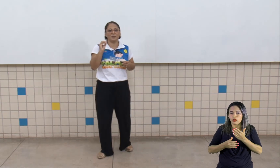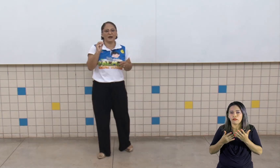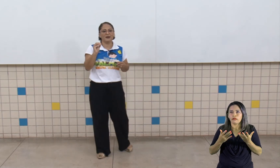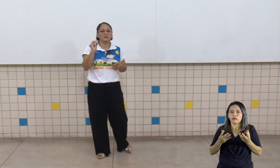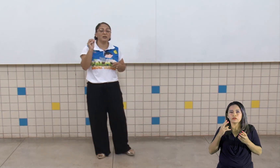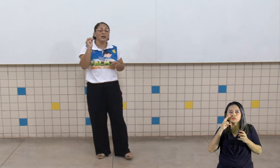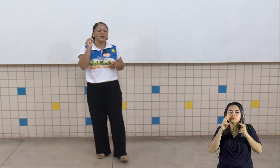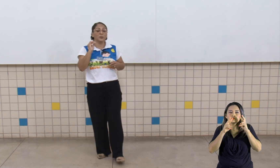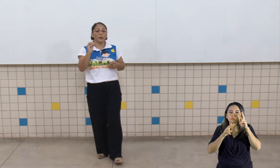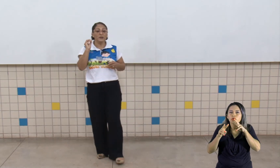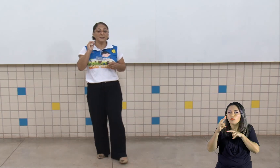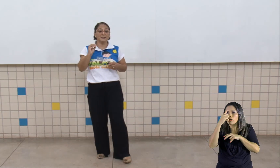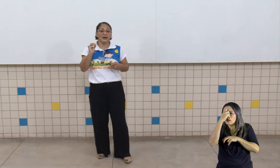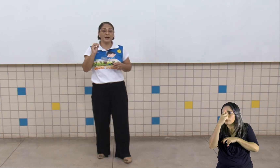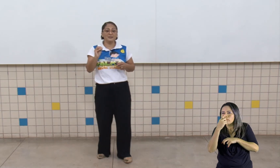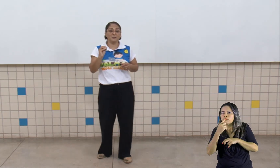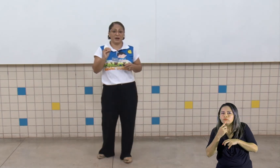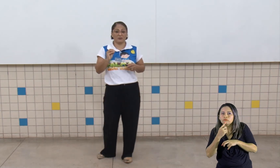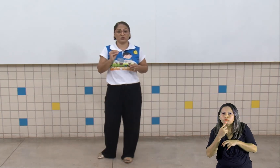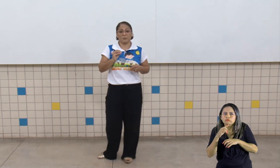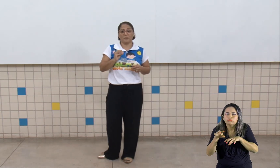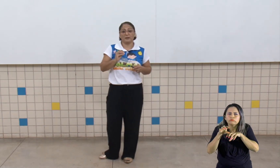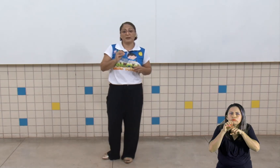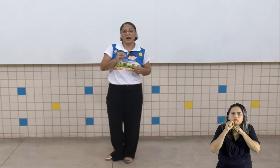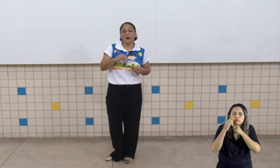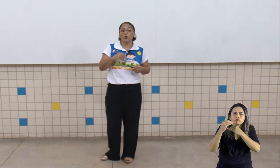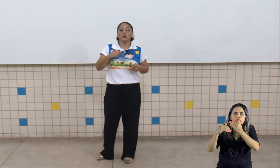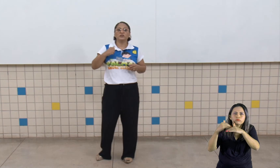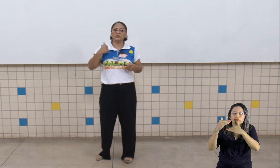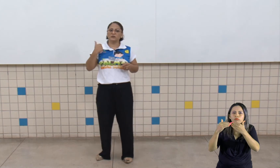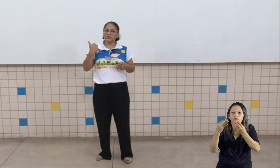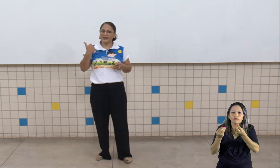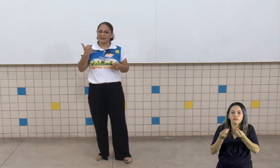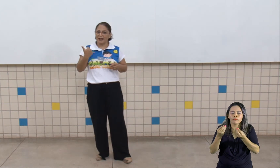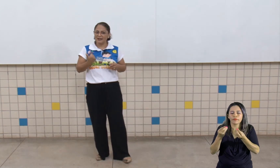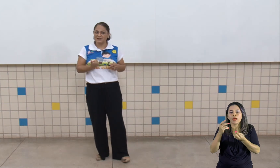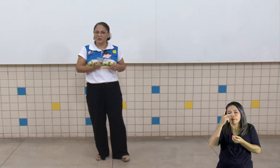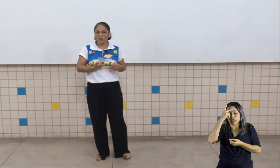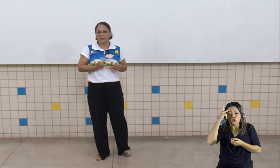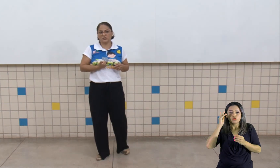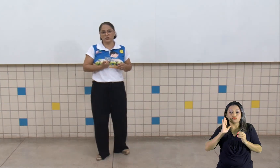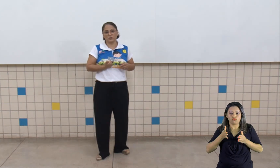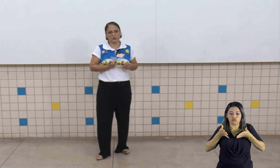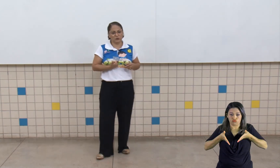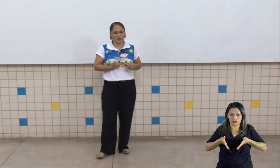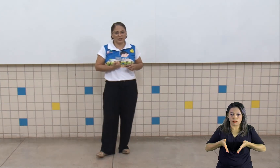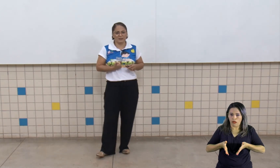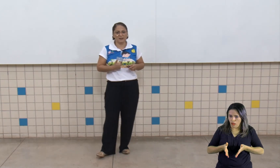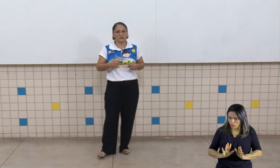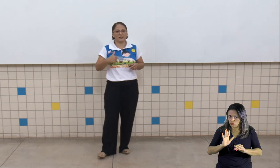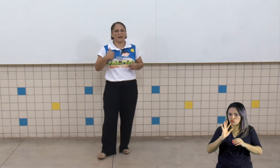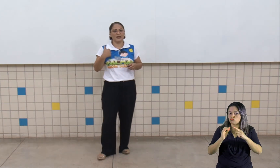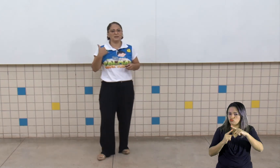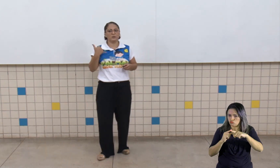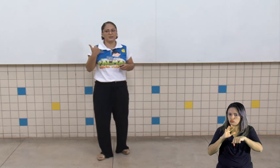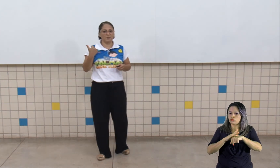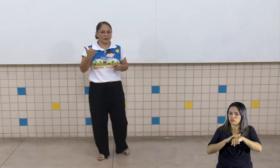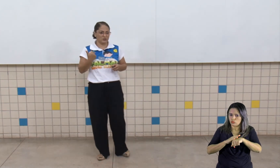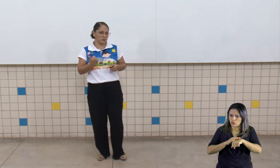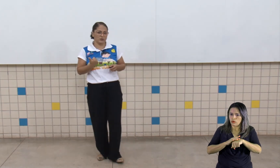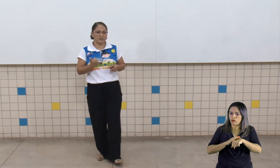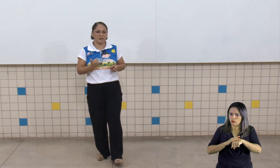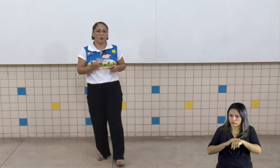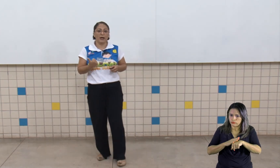discernir a imagem e processar essa imagem, tá? O indivíduo já nasce com esse tipo de doença, ele já nasce com